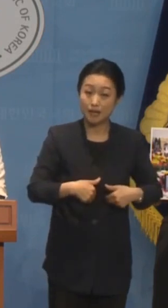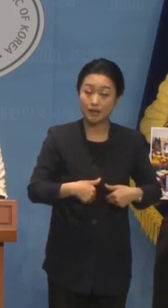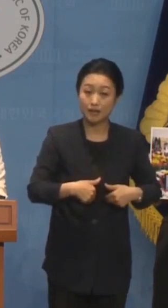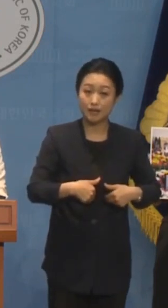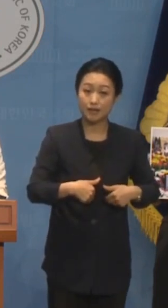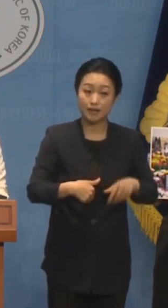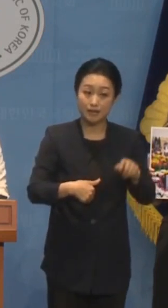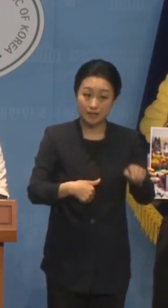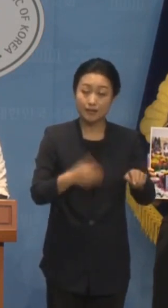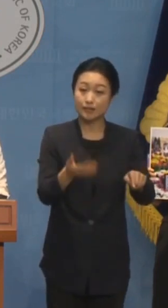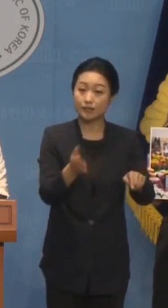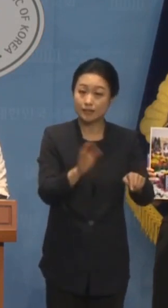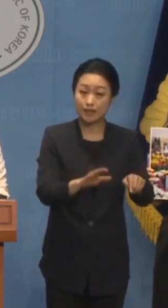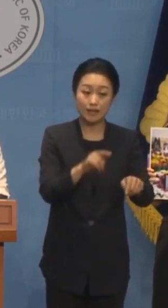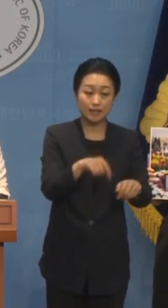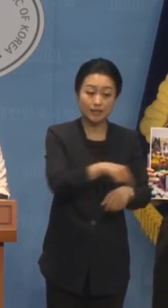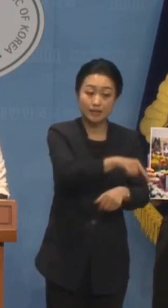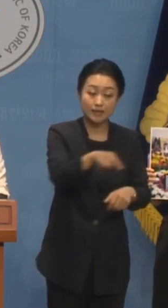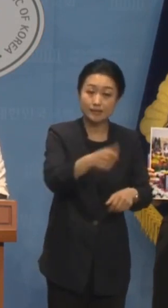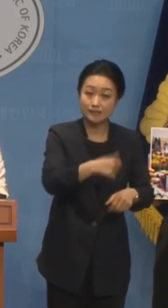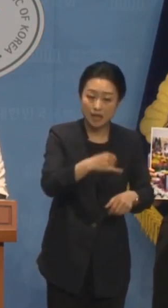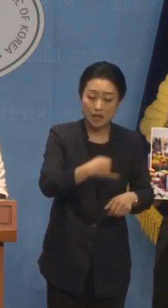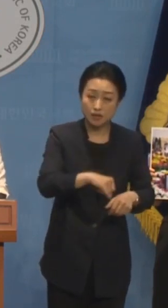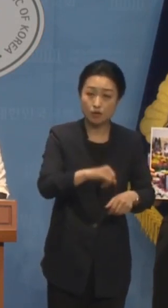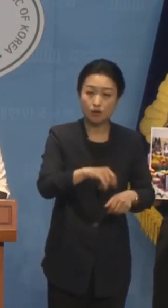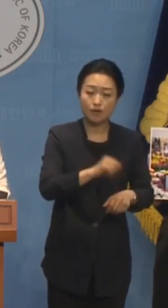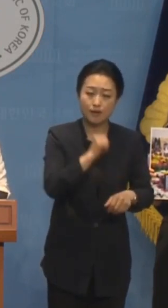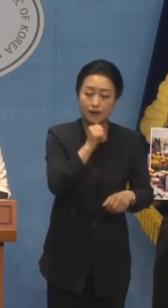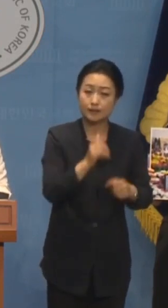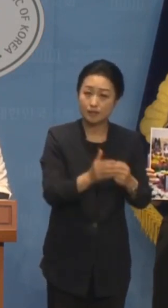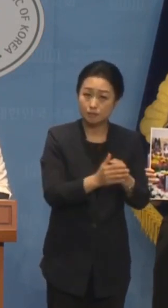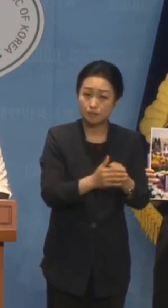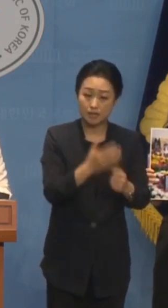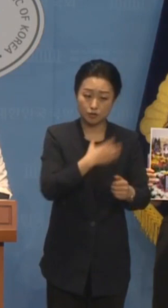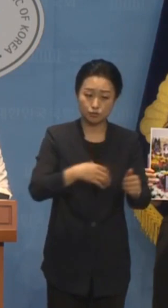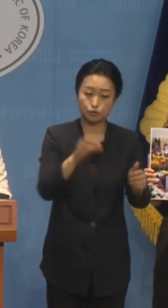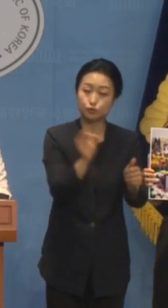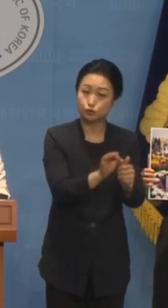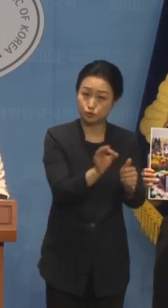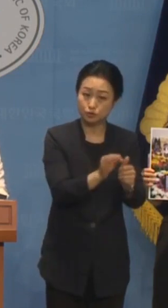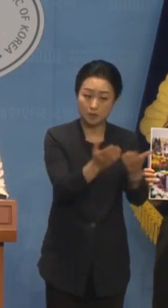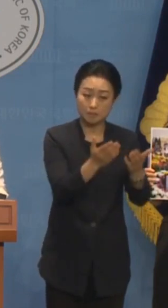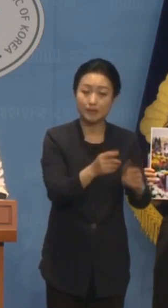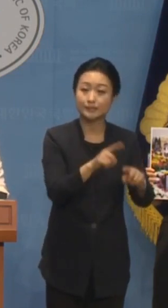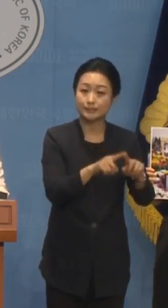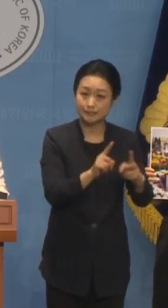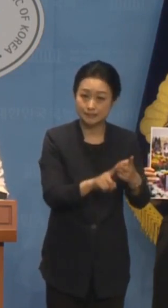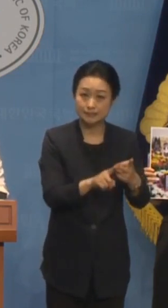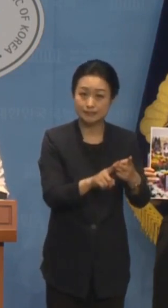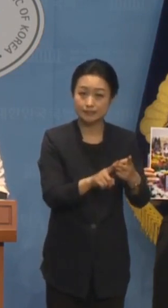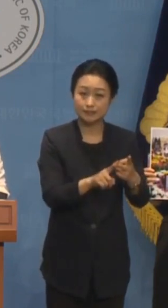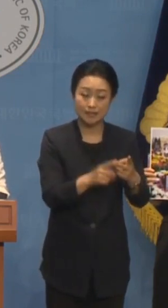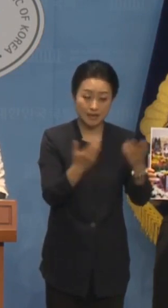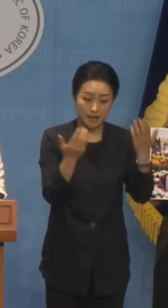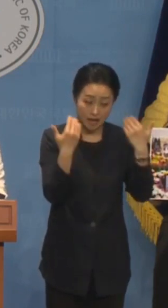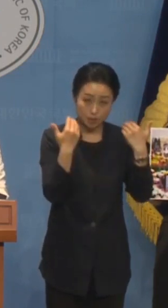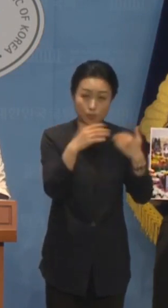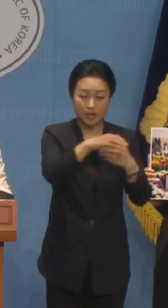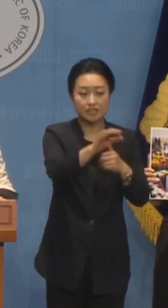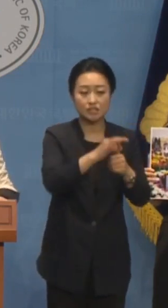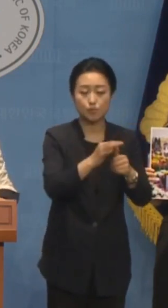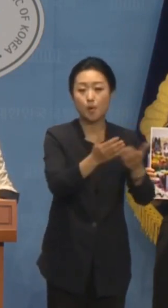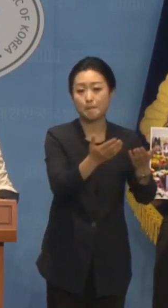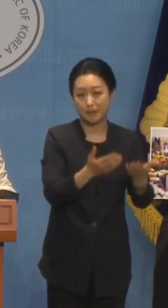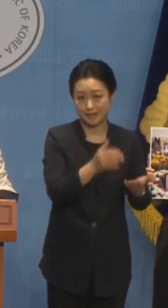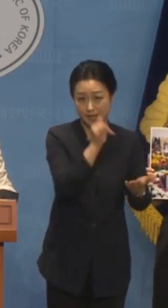되어 있습니다. 그런데 이 아이들은 아주 어려운 상황이라 기초생활수급을 받거나 학교 등등에서 지원금을